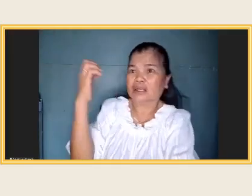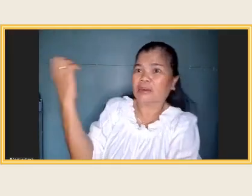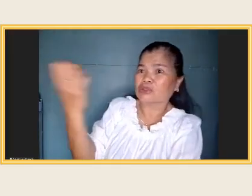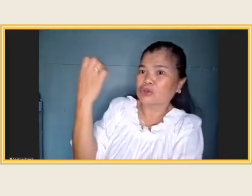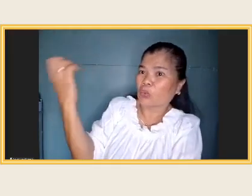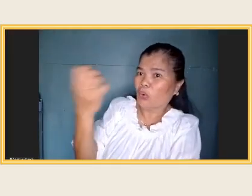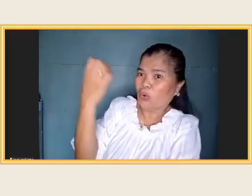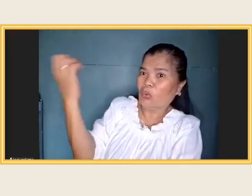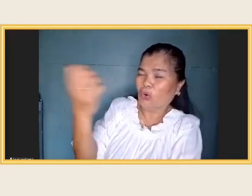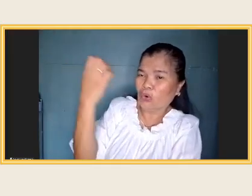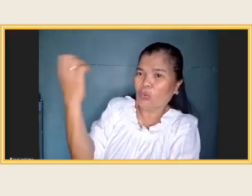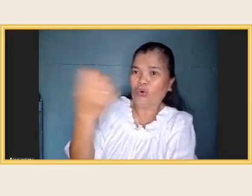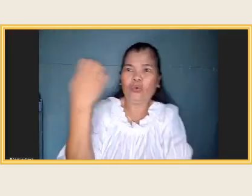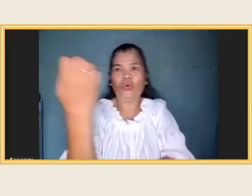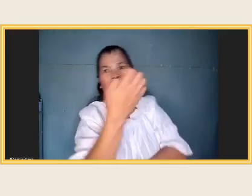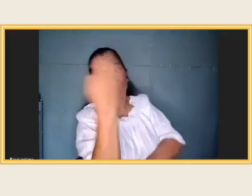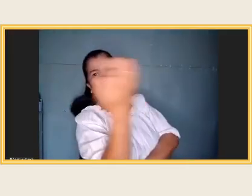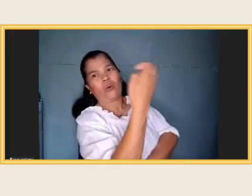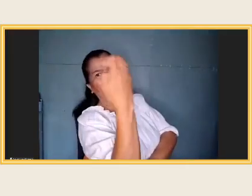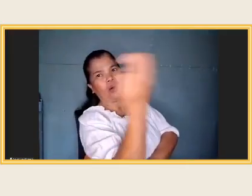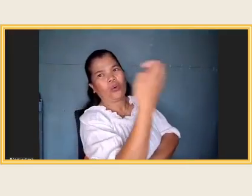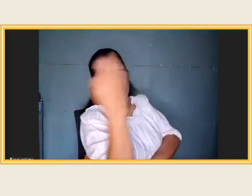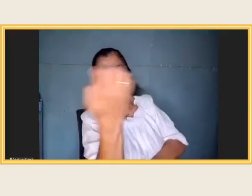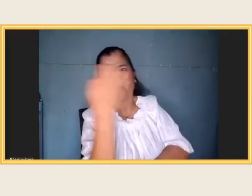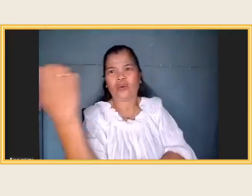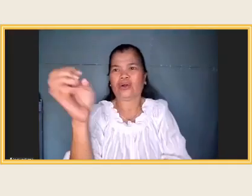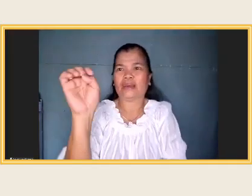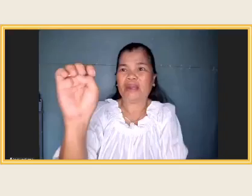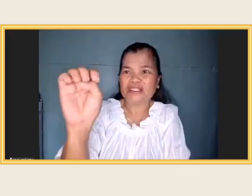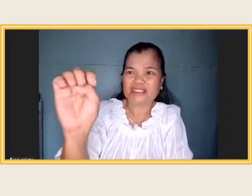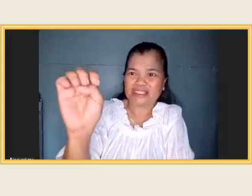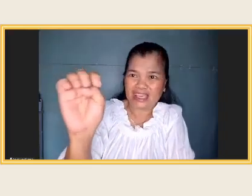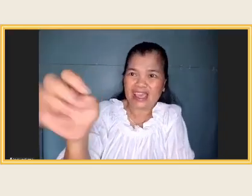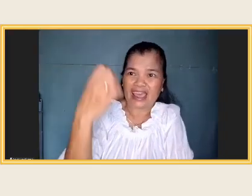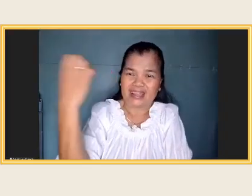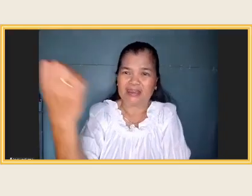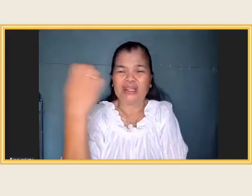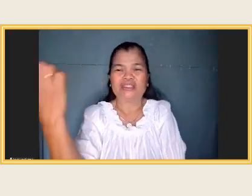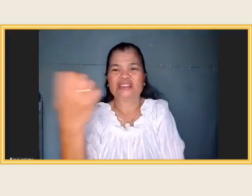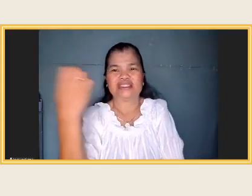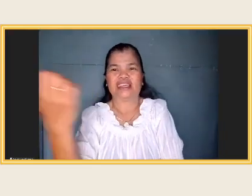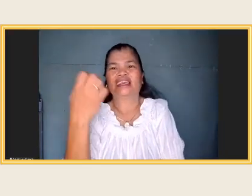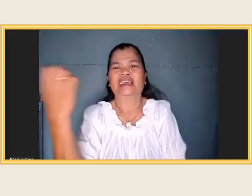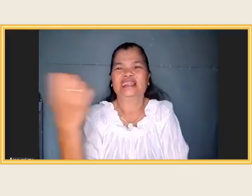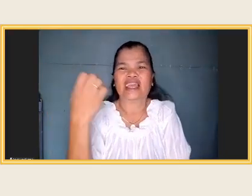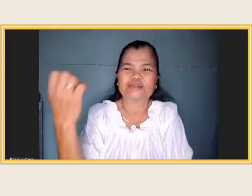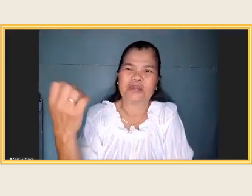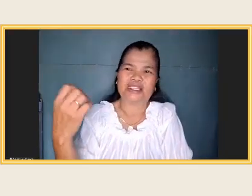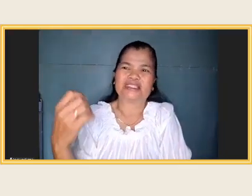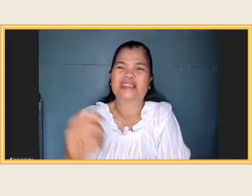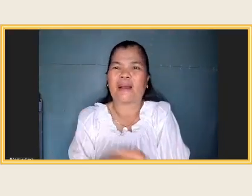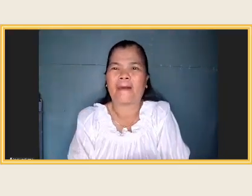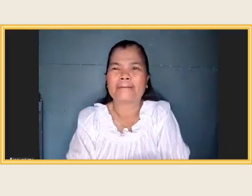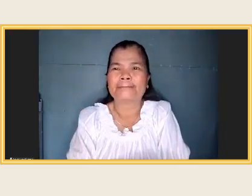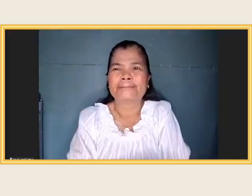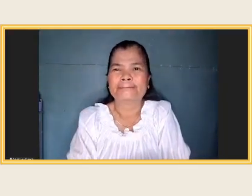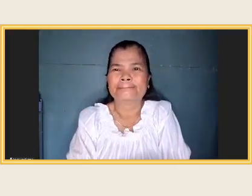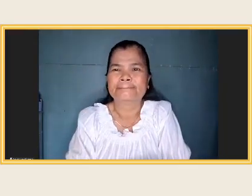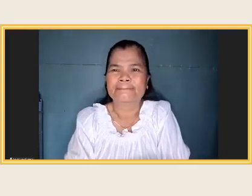Emergency. Di ba ito yung woo, woo, woo, woo, wow, wow, wow, wow, wow. Emergency. E-hand. Emergency. Next, please.